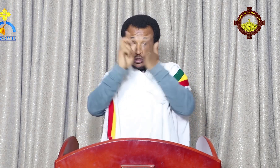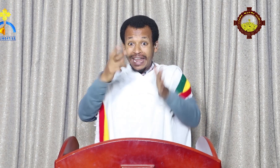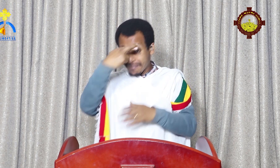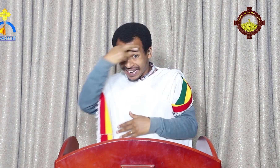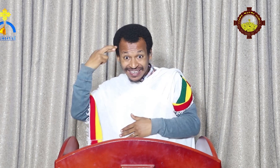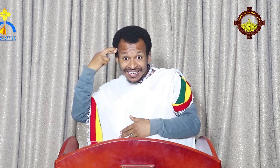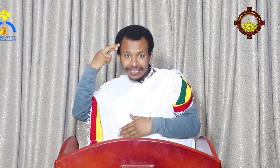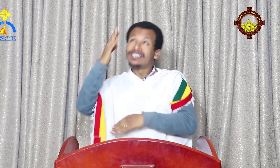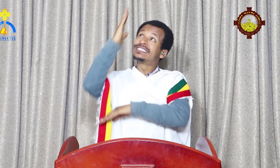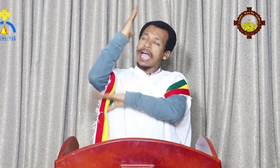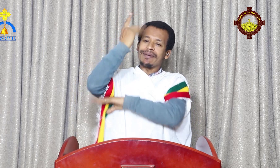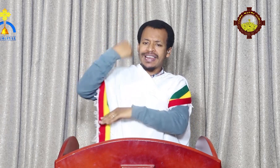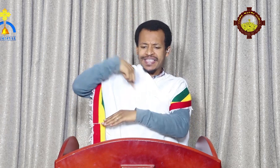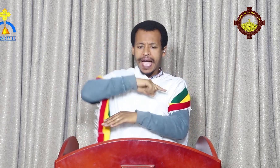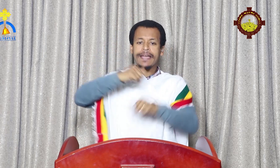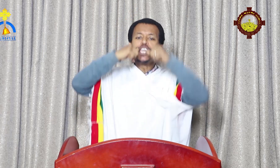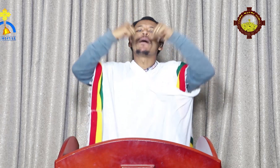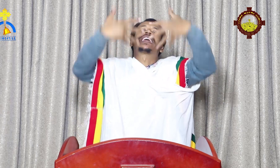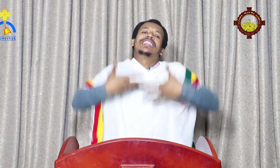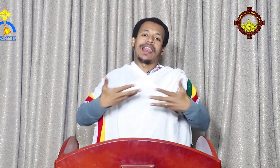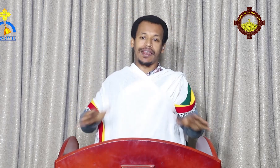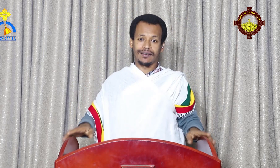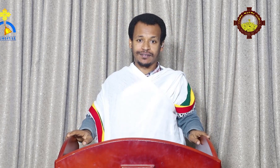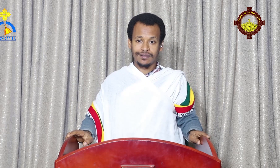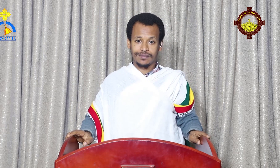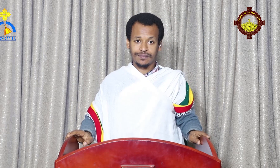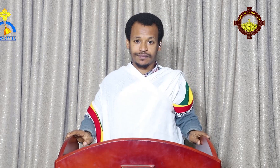በቅዱሳን አማካኝነት እግዚአብሔር ለእኛ ይባርክ ነው።